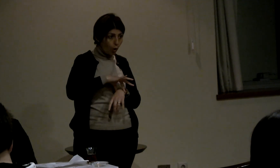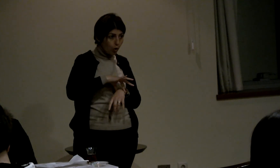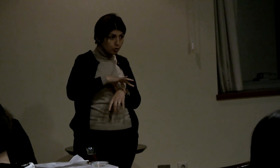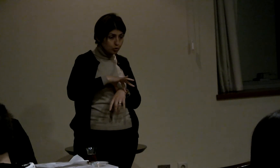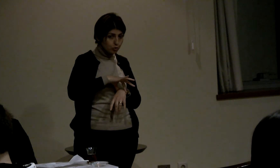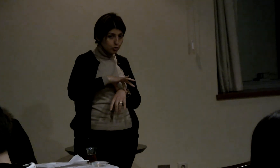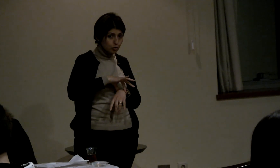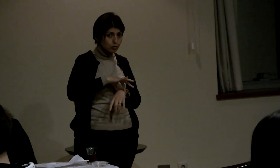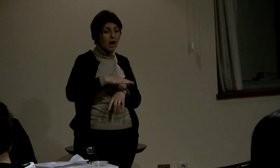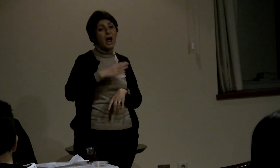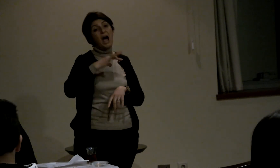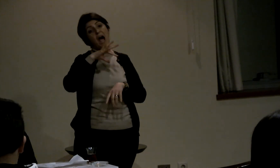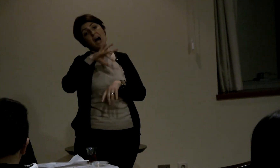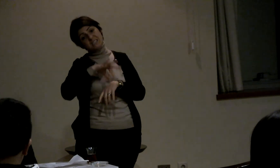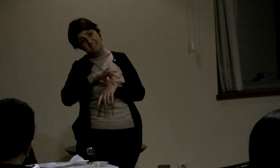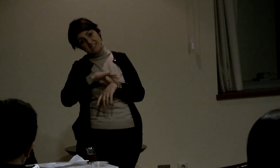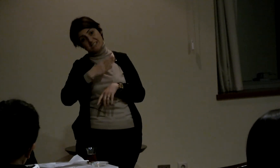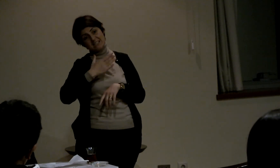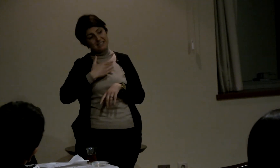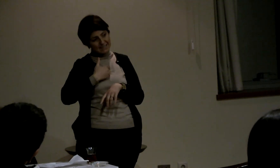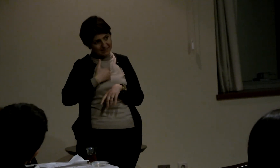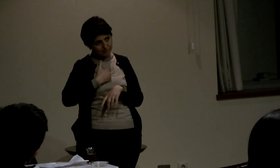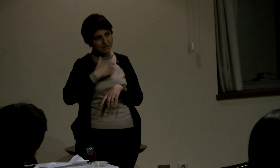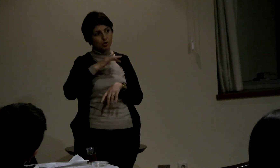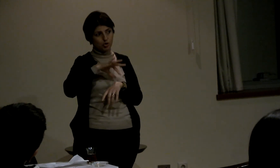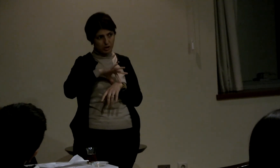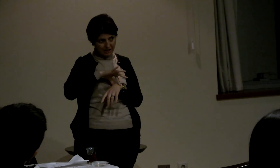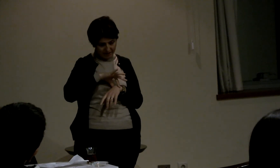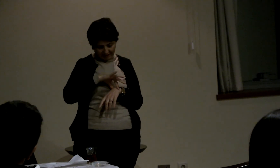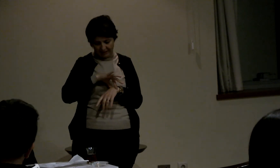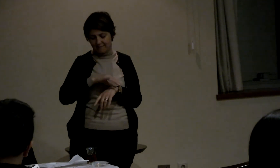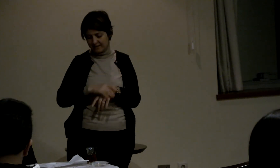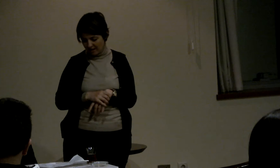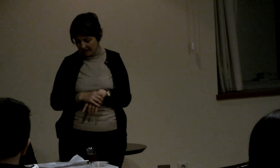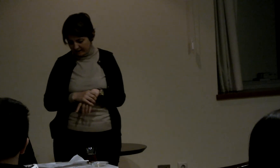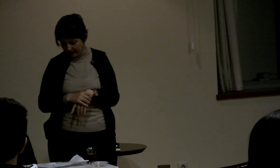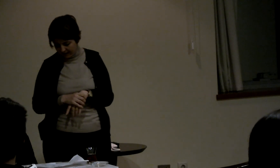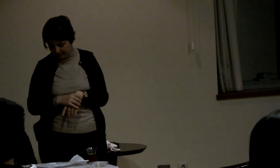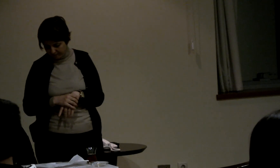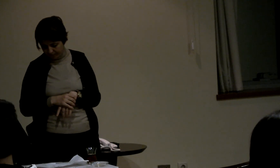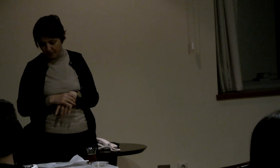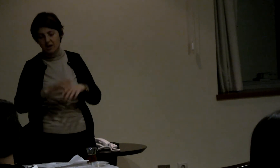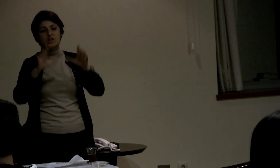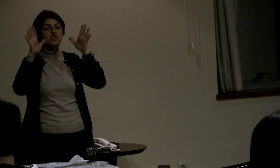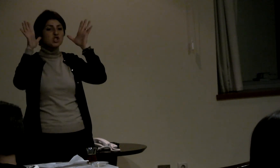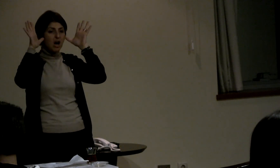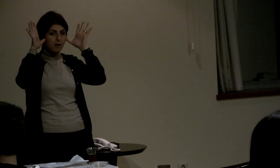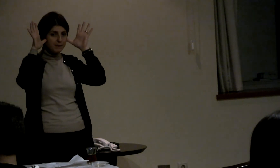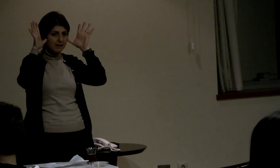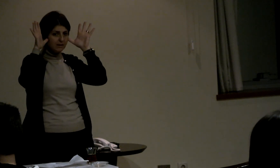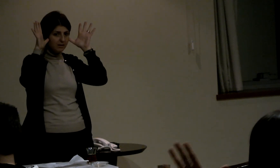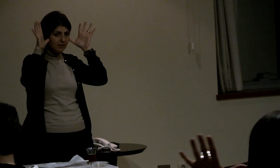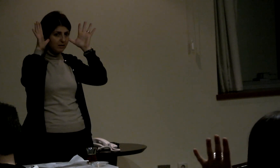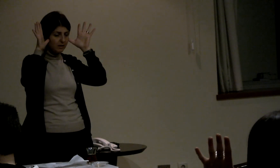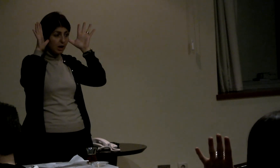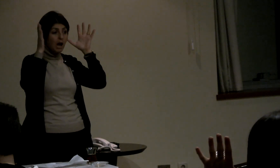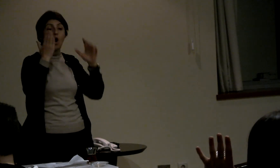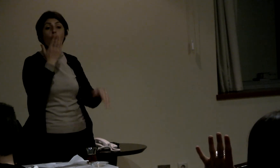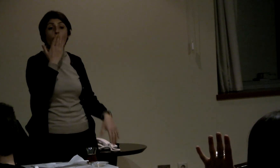Doktor. Hastaysak da kendimizi göstererek. Evet, aynen. Cami.